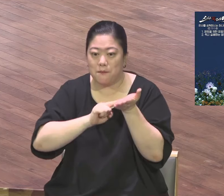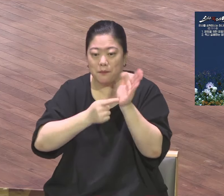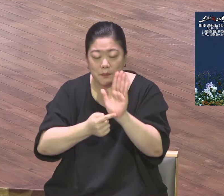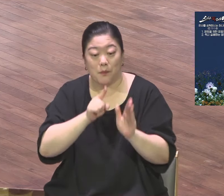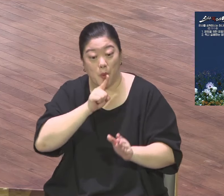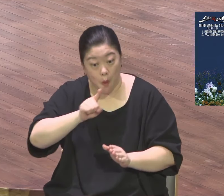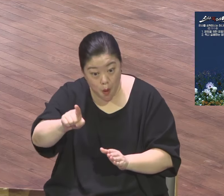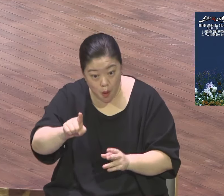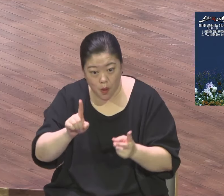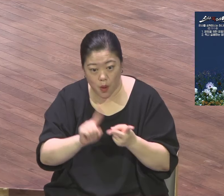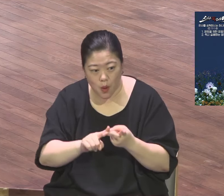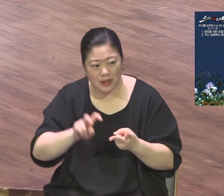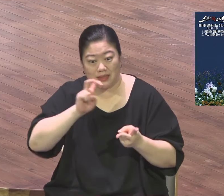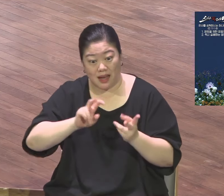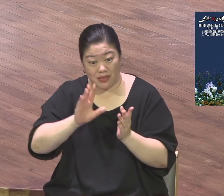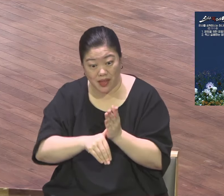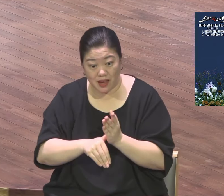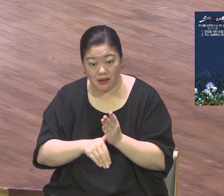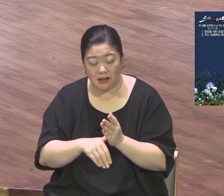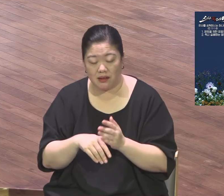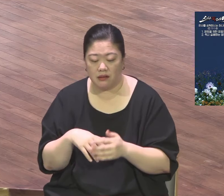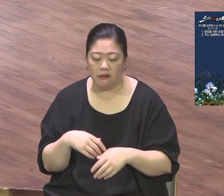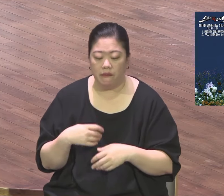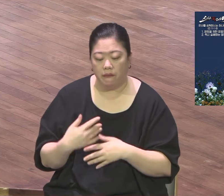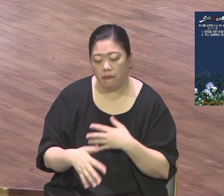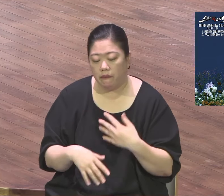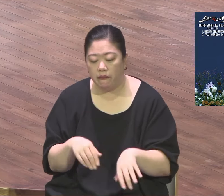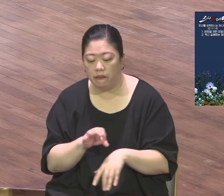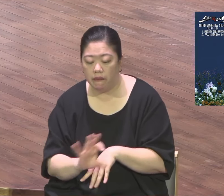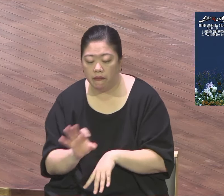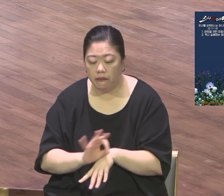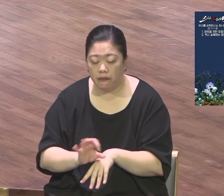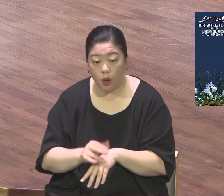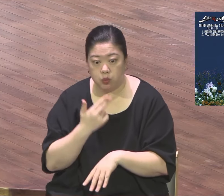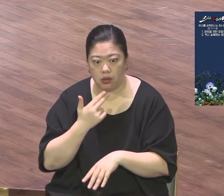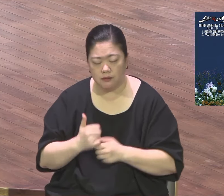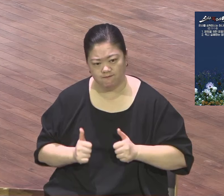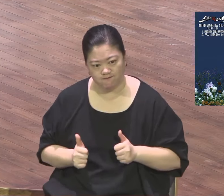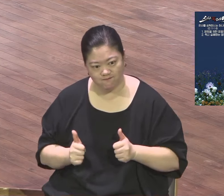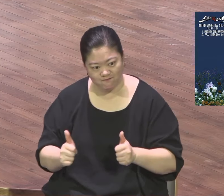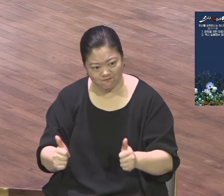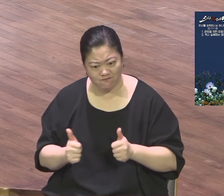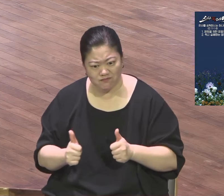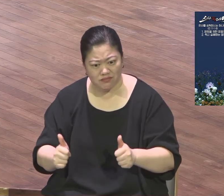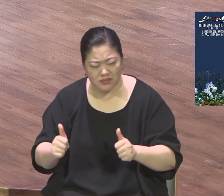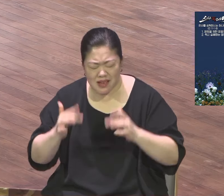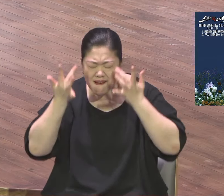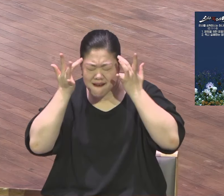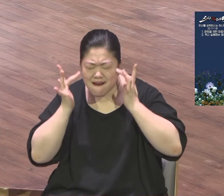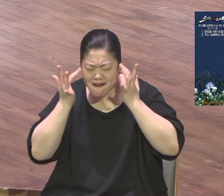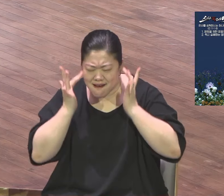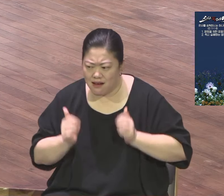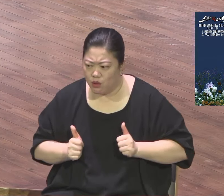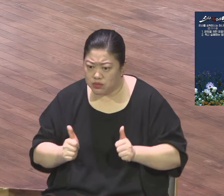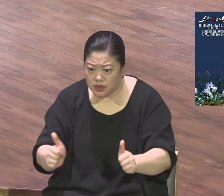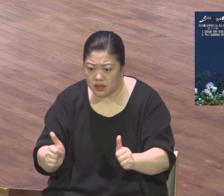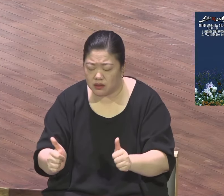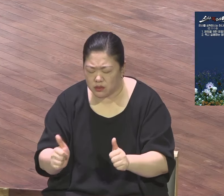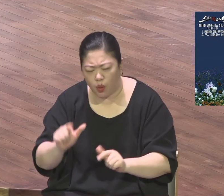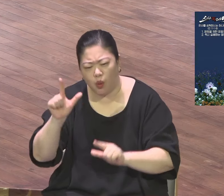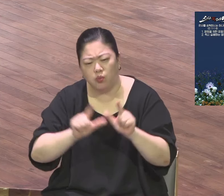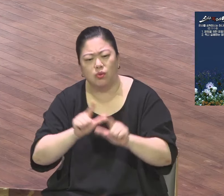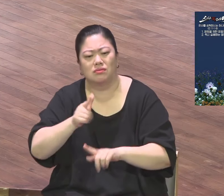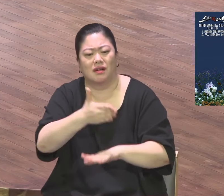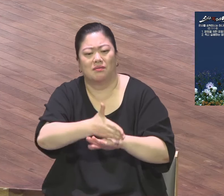다릅니다. 얼른뚱땅 적당히 그런 거 없습니다. 맡겨주신 것 최선을 다 하나님 앞에서.